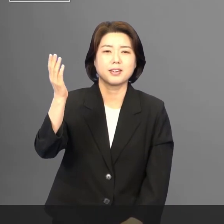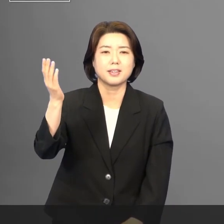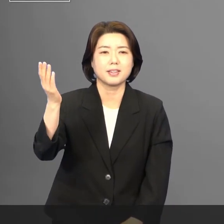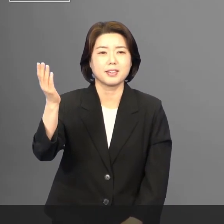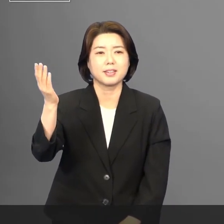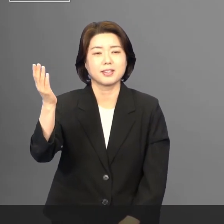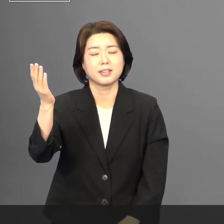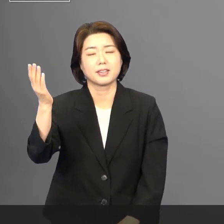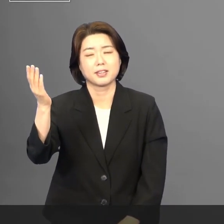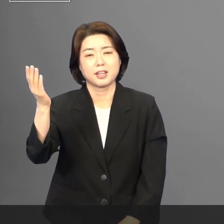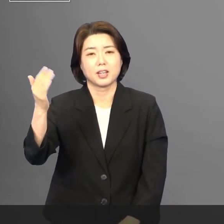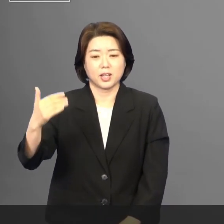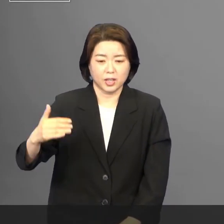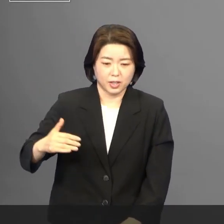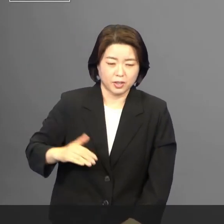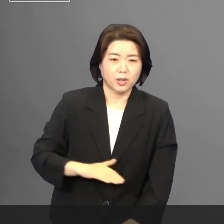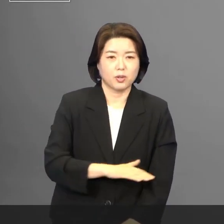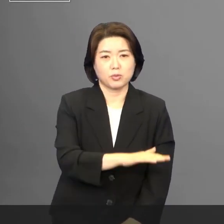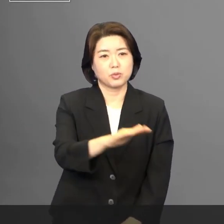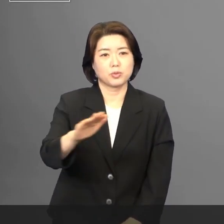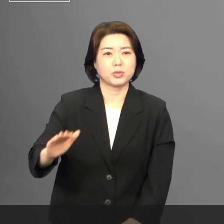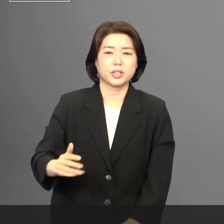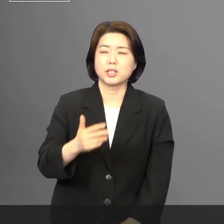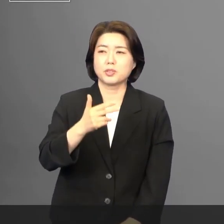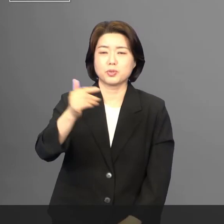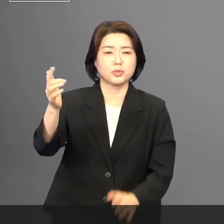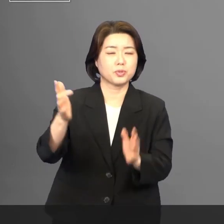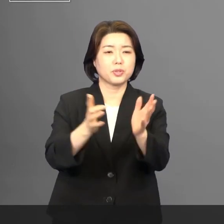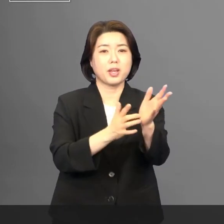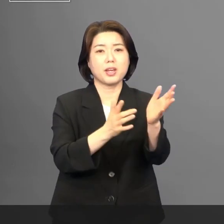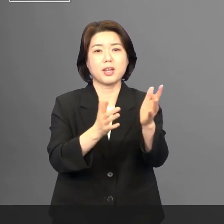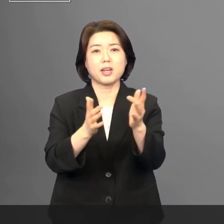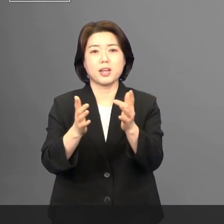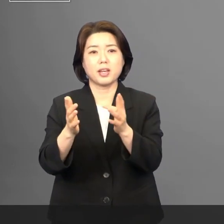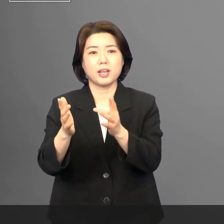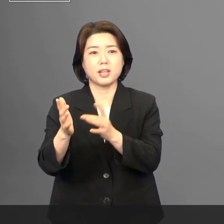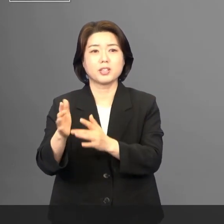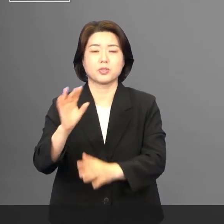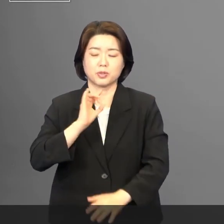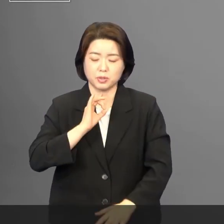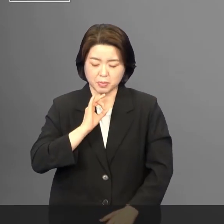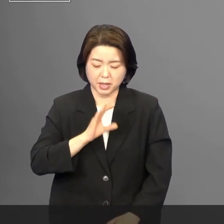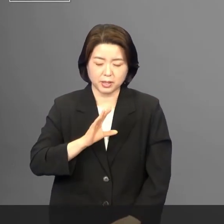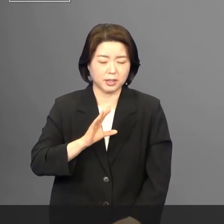예수뿐일세. 우리 주 예수밖에는, 우리 주